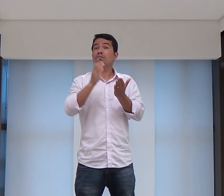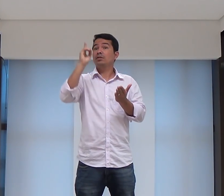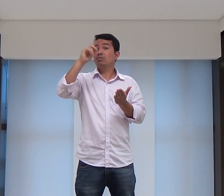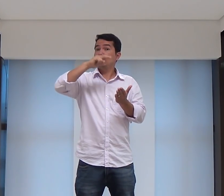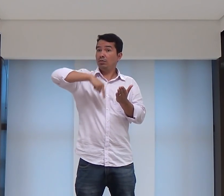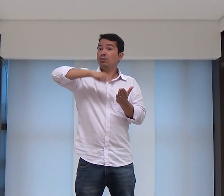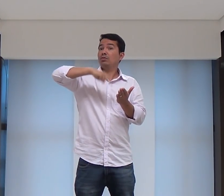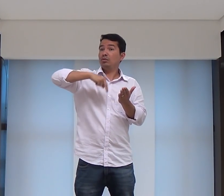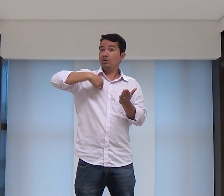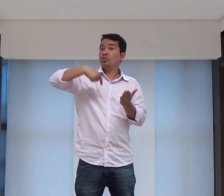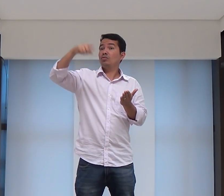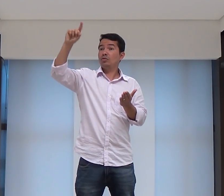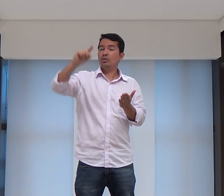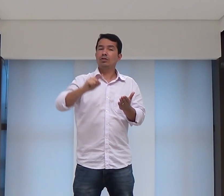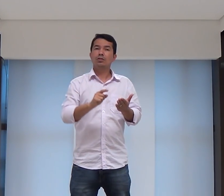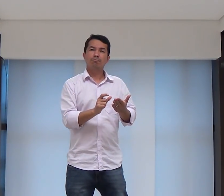e vai ler a sua palavra.